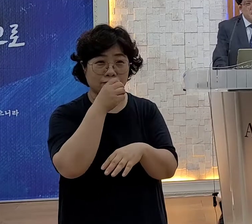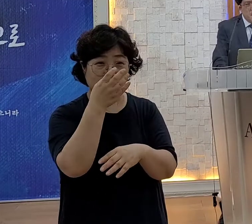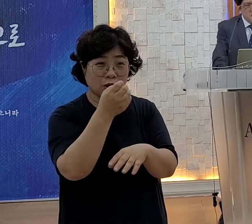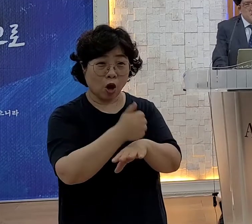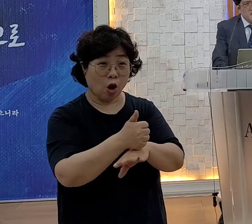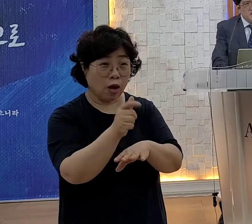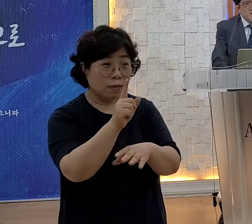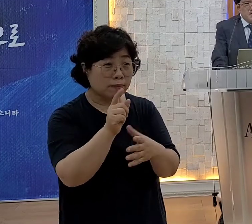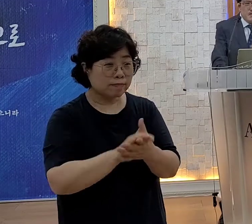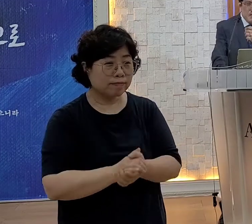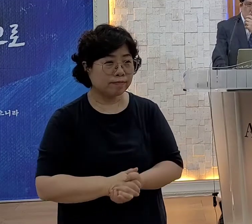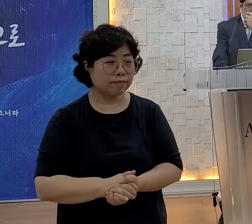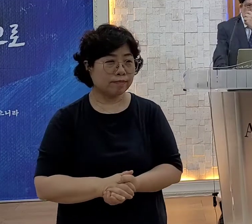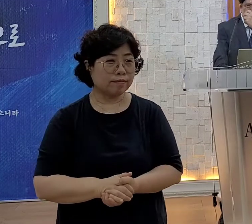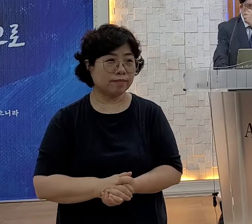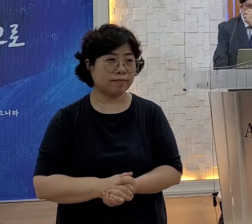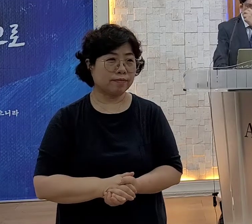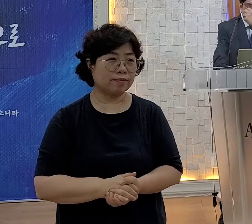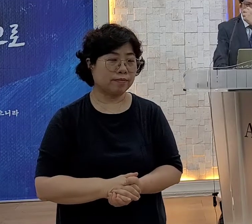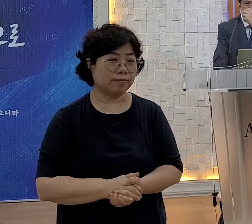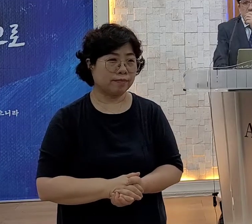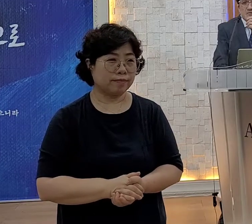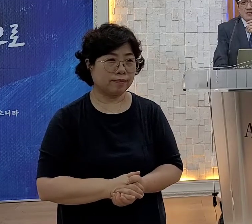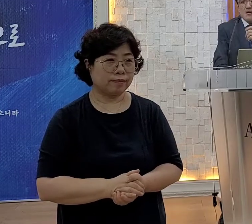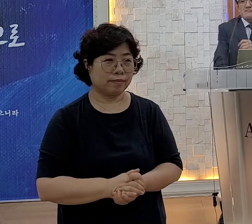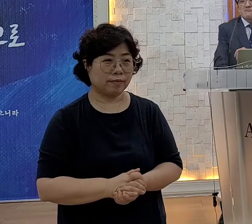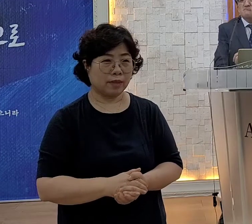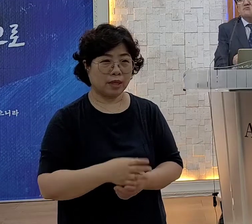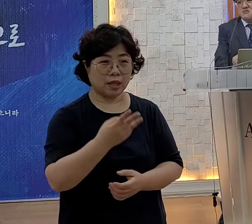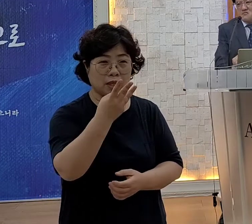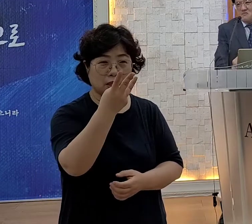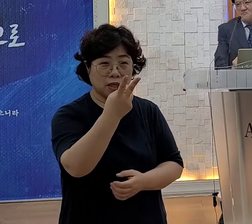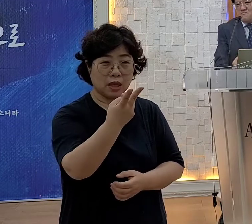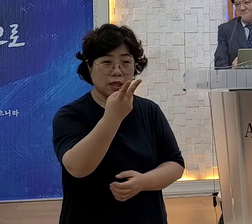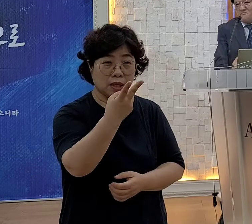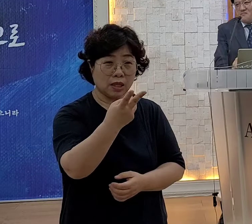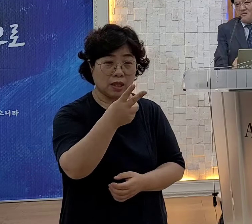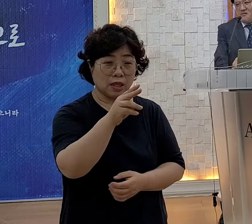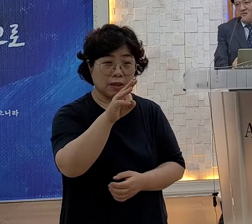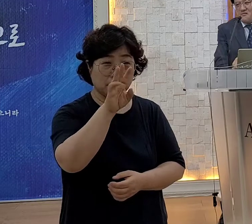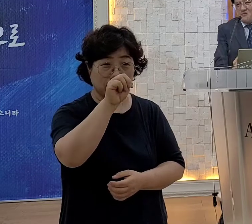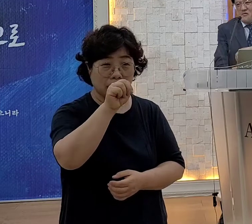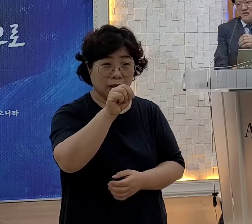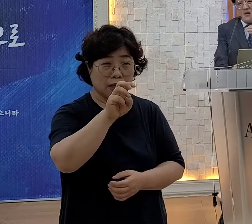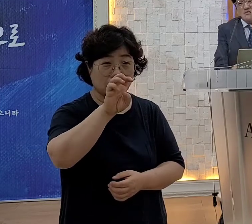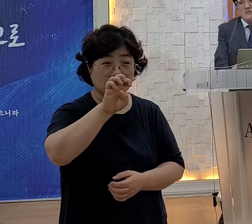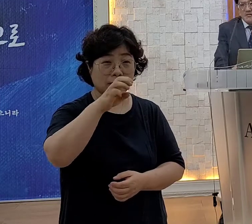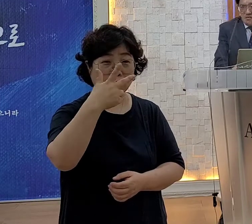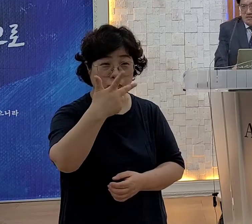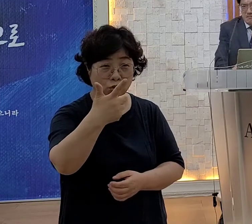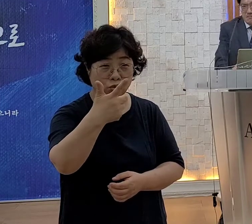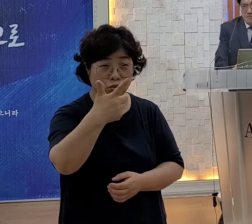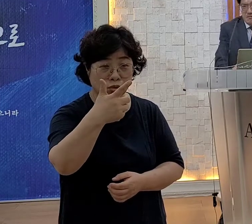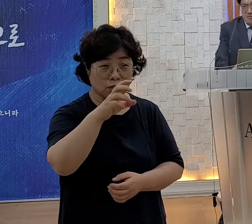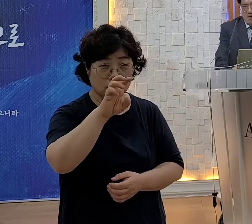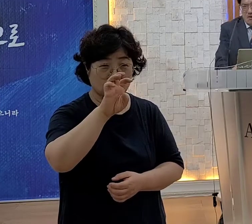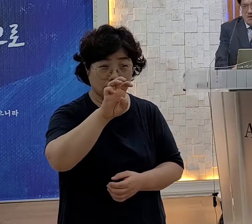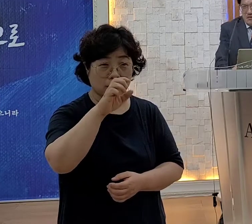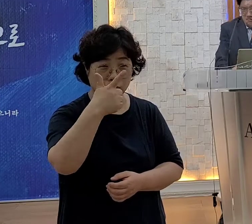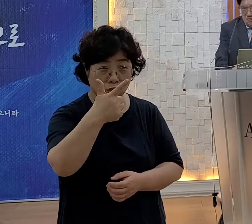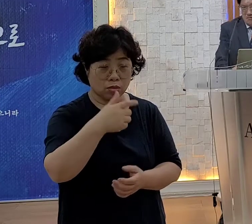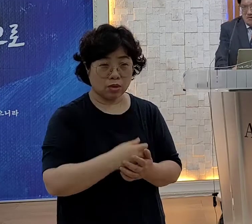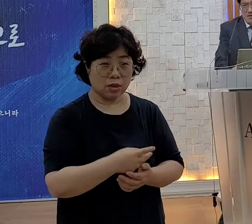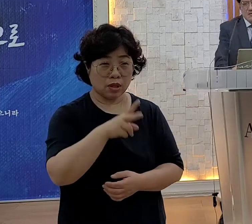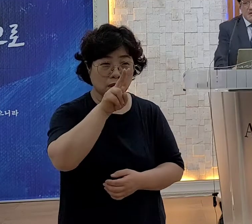보신 분들은 아실 텐데 2m 36cm. 2m 40이 안 되더라고.